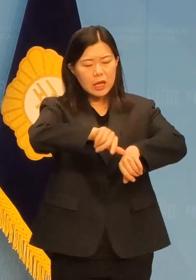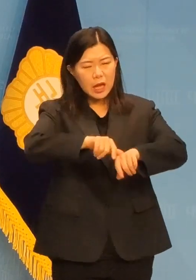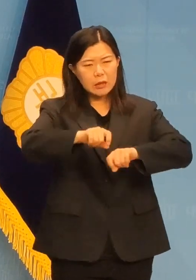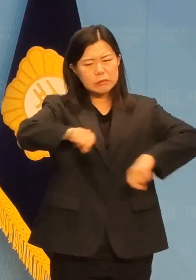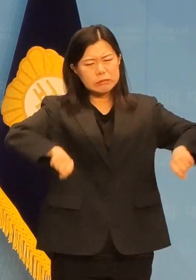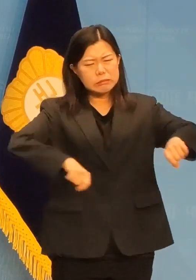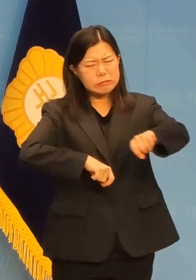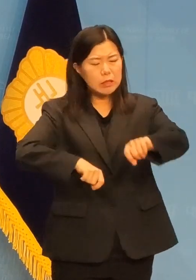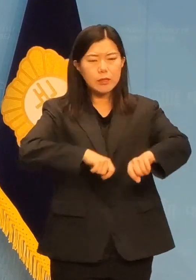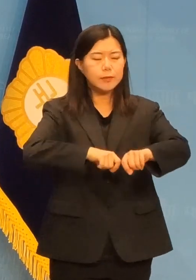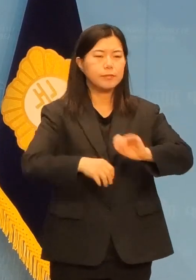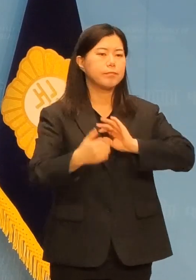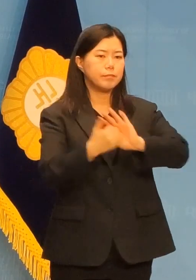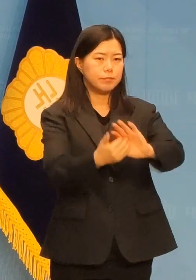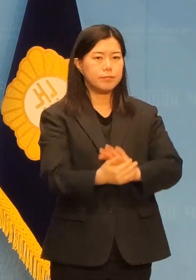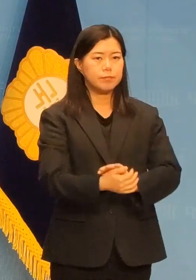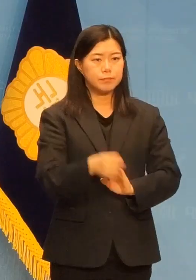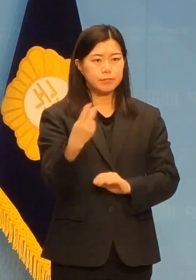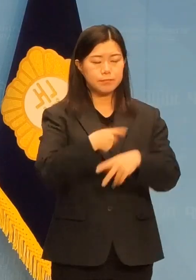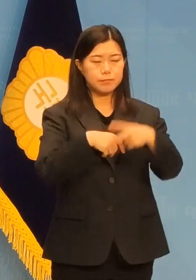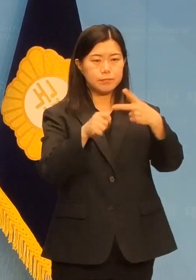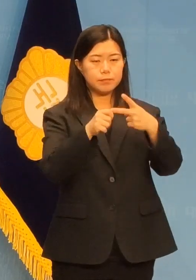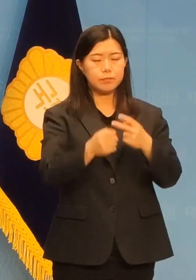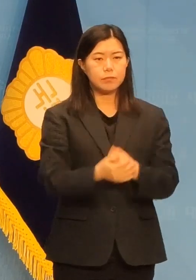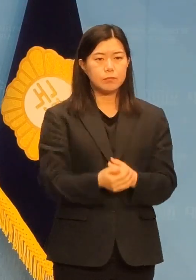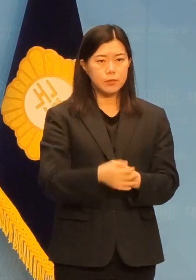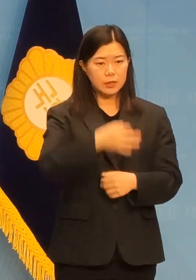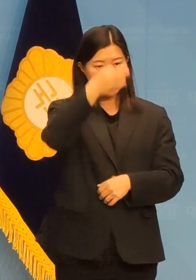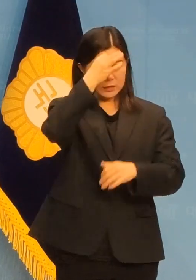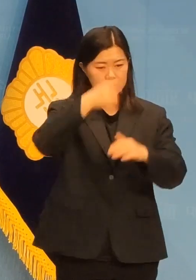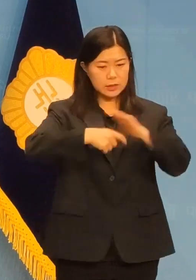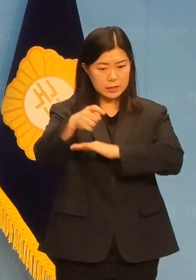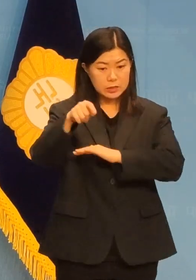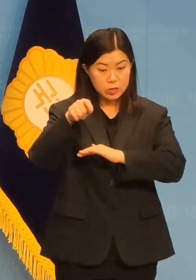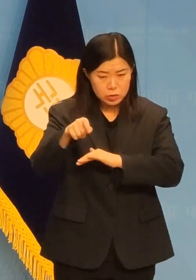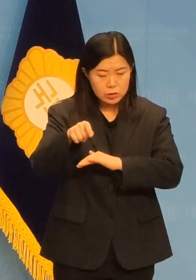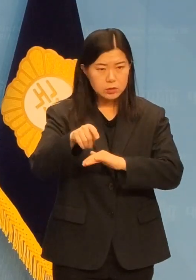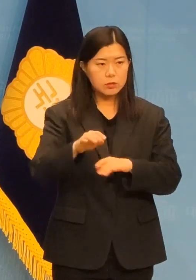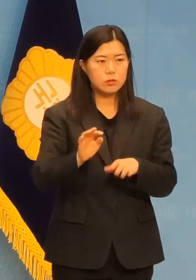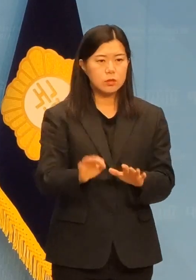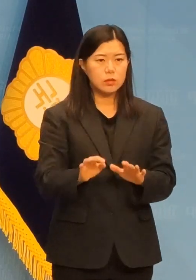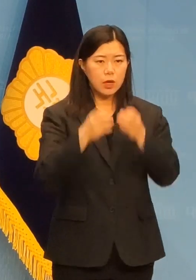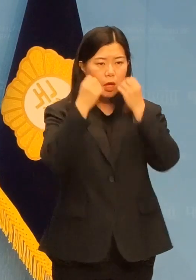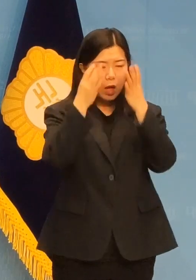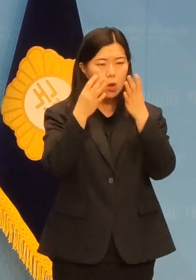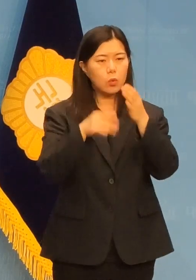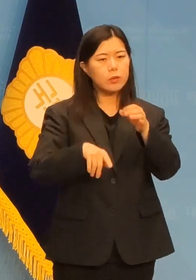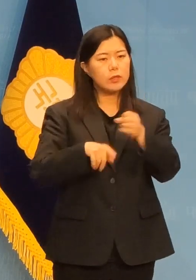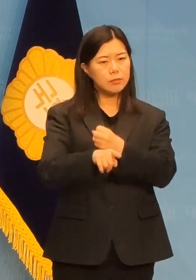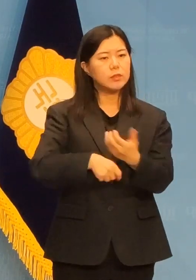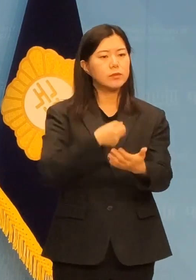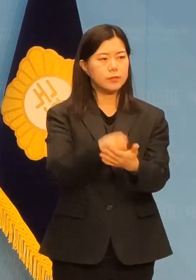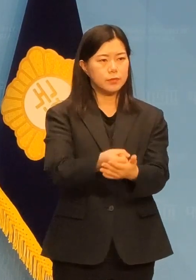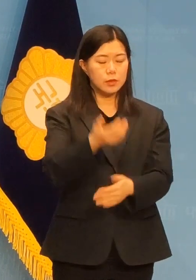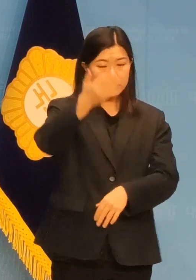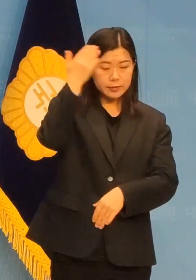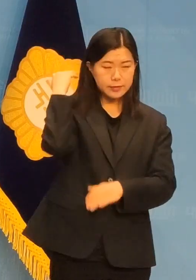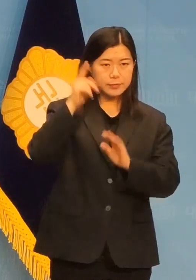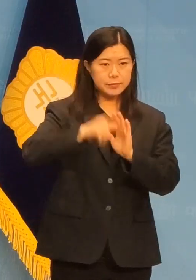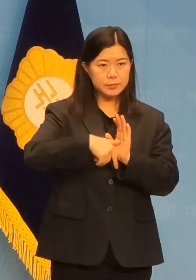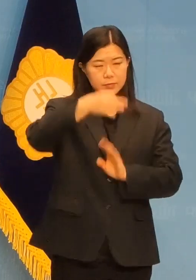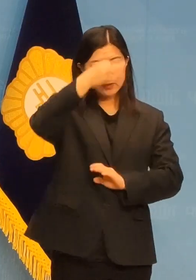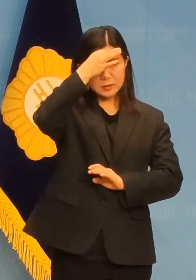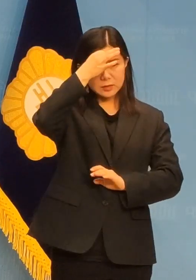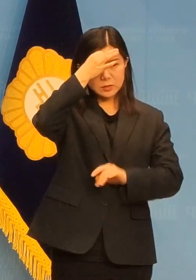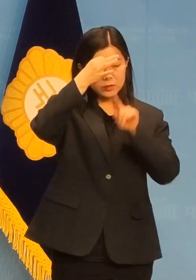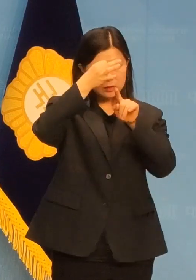싸움부터 막았습니다. 둘째, 기술 탈취라는 개념을 새로 만들었습니다. 기존에는